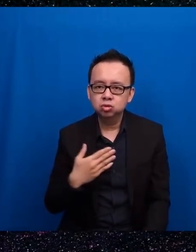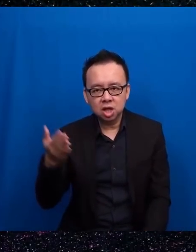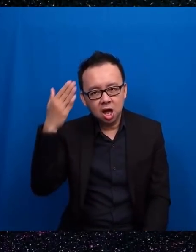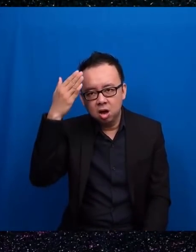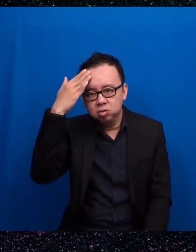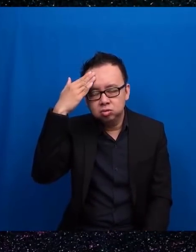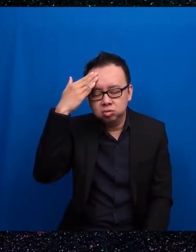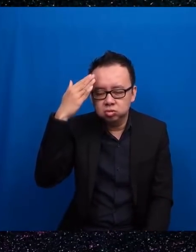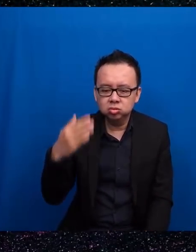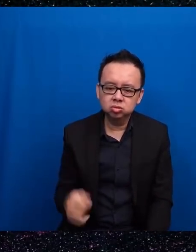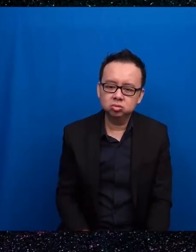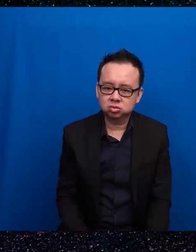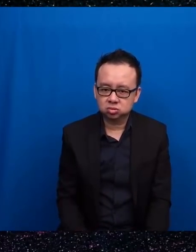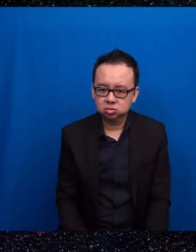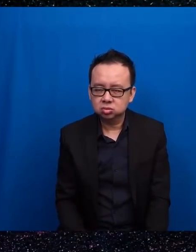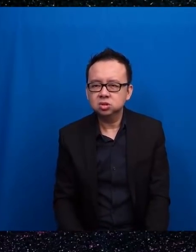Yang ku tahu